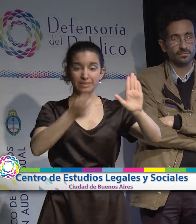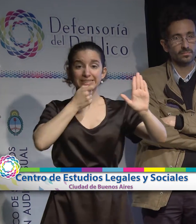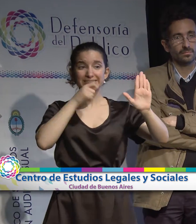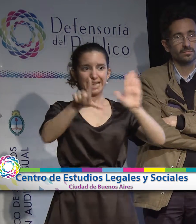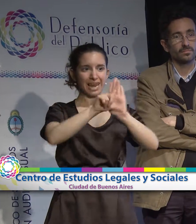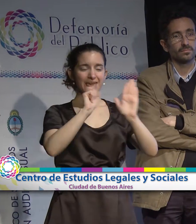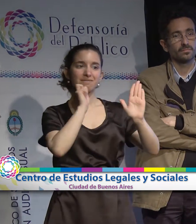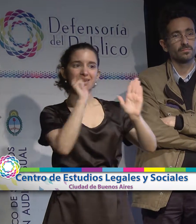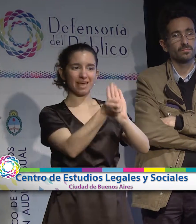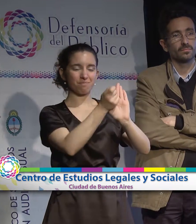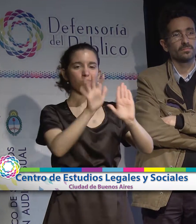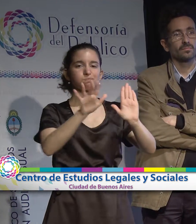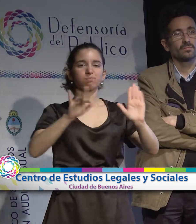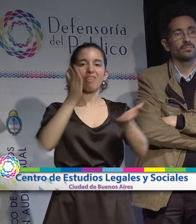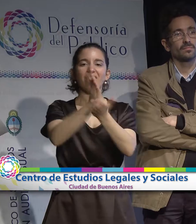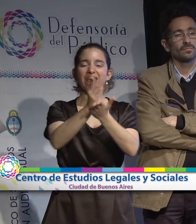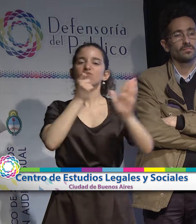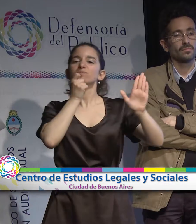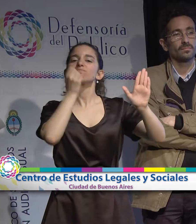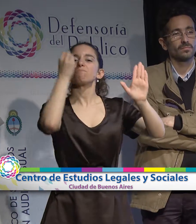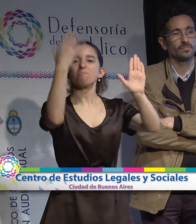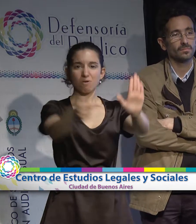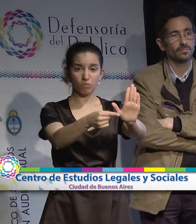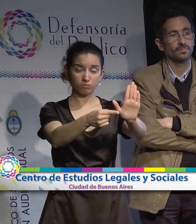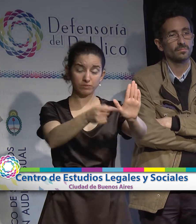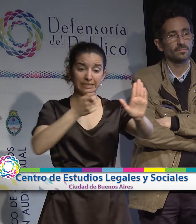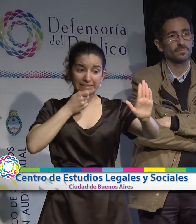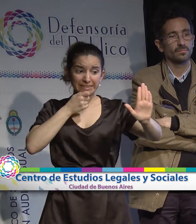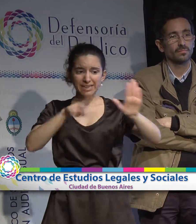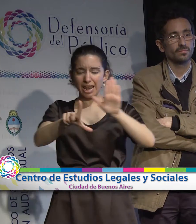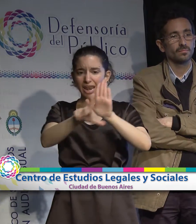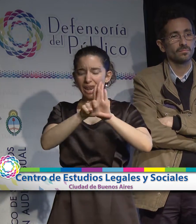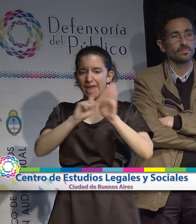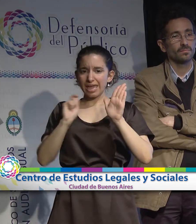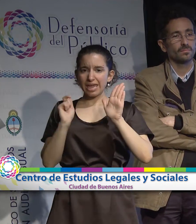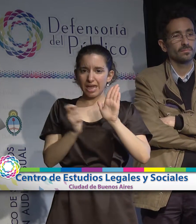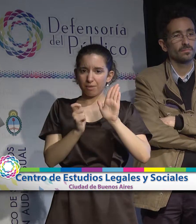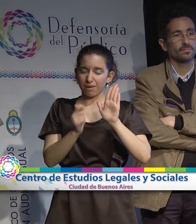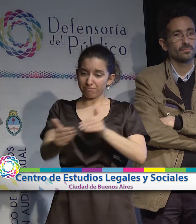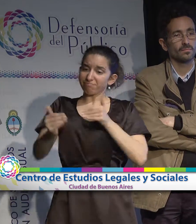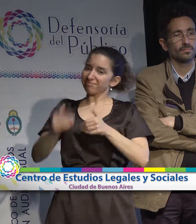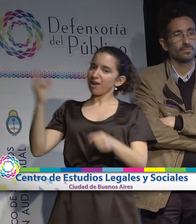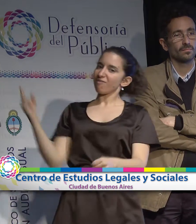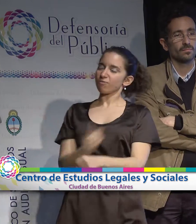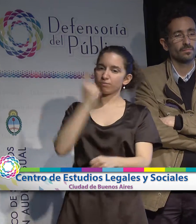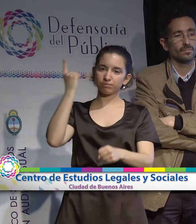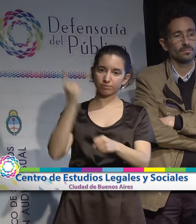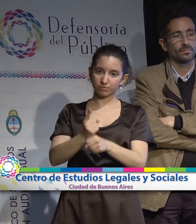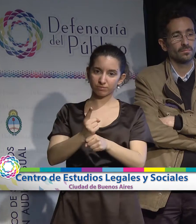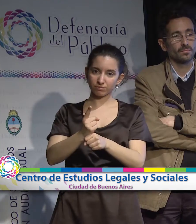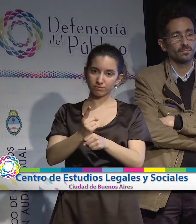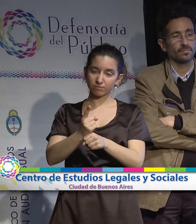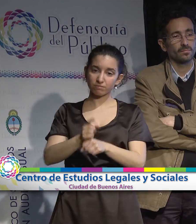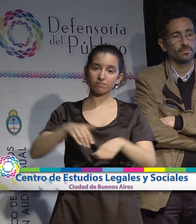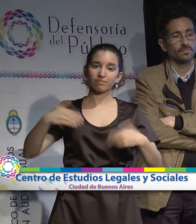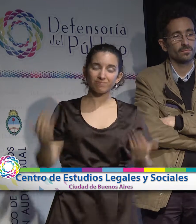de Servicios de Comunicación Audiovisual, sea por decreto, sea por ley, no puede retroceder en el